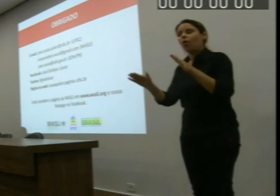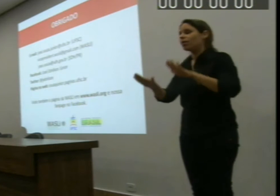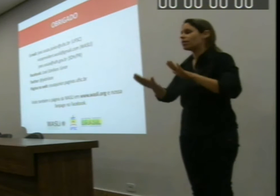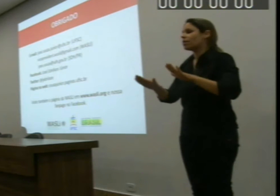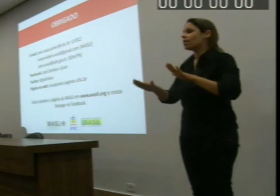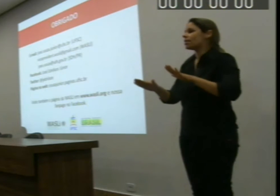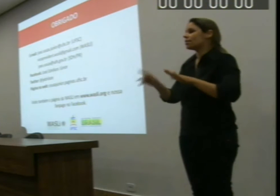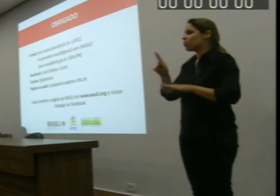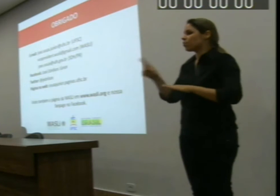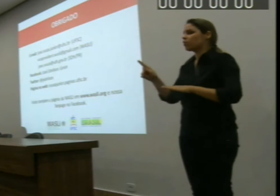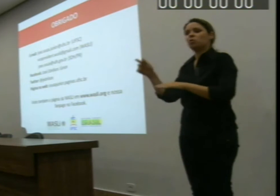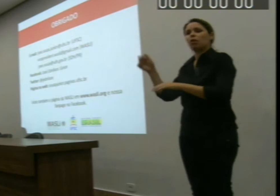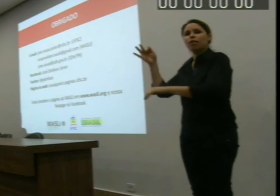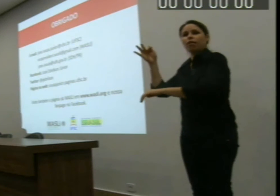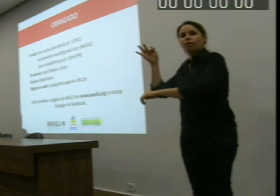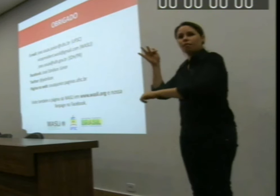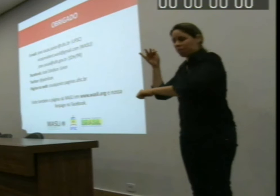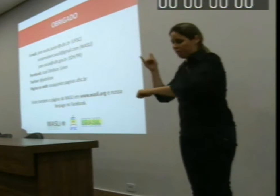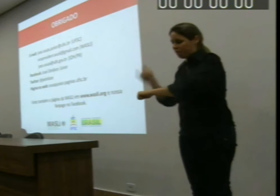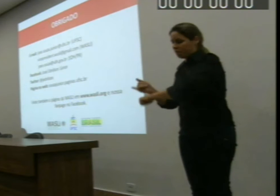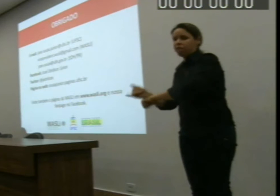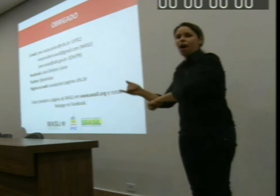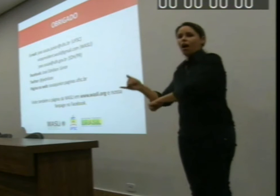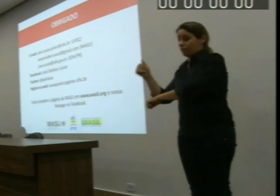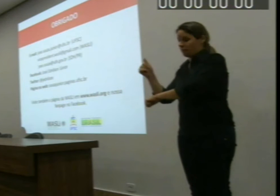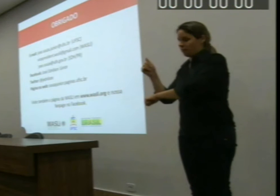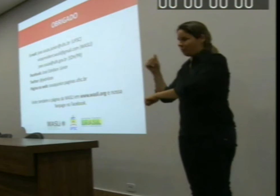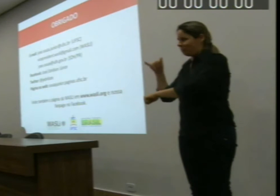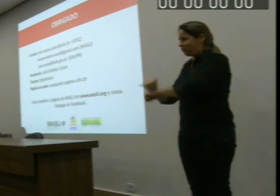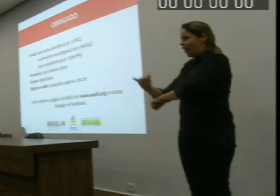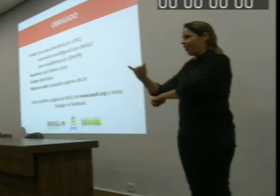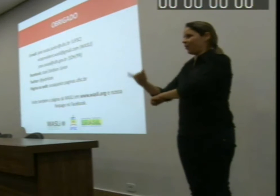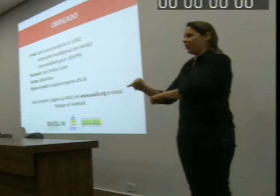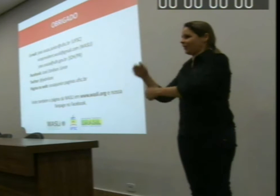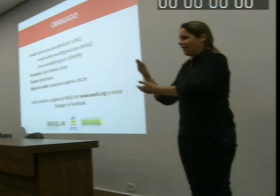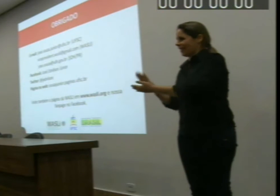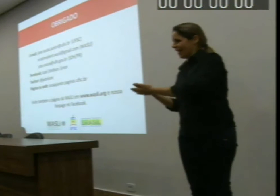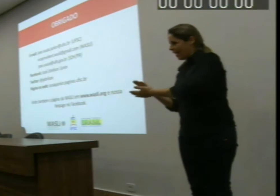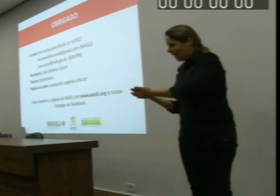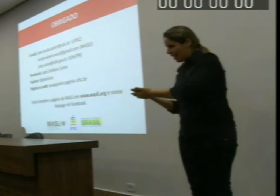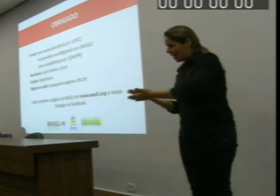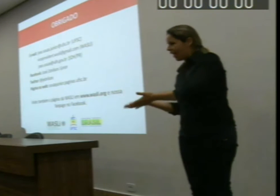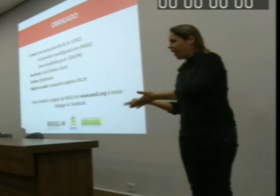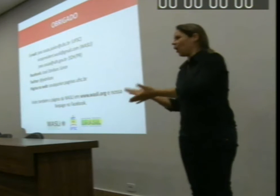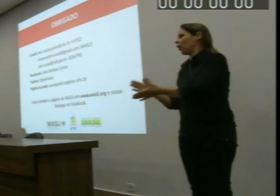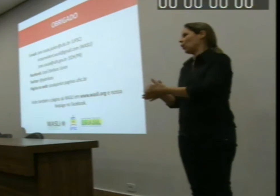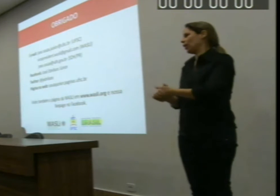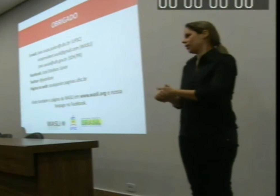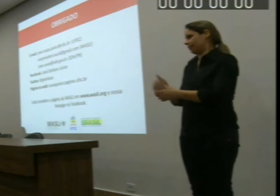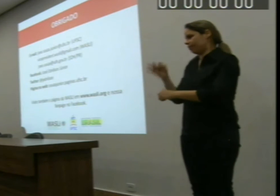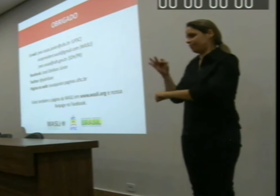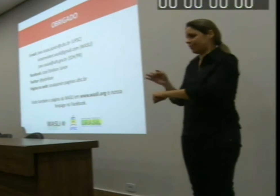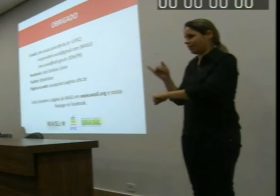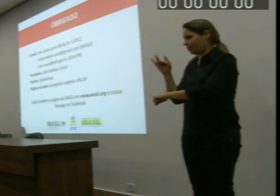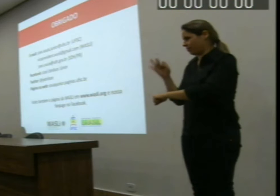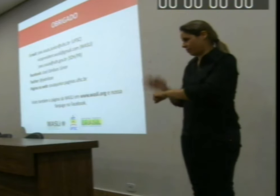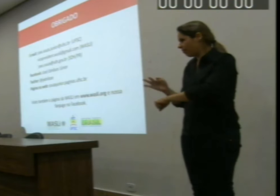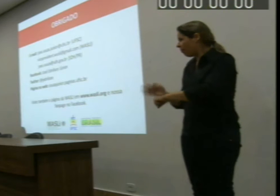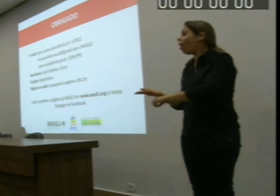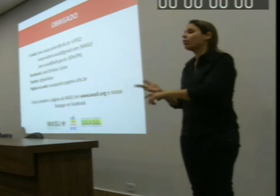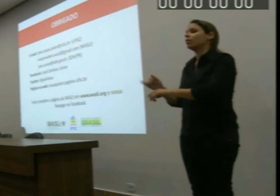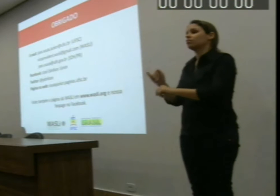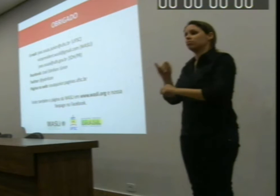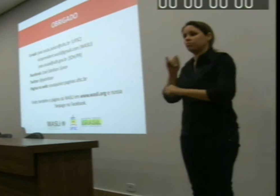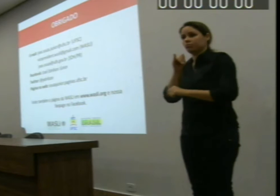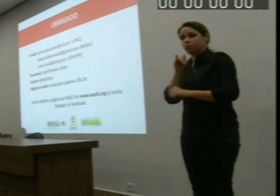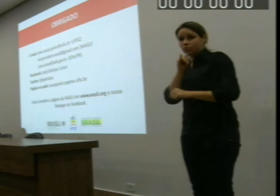social sobre o professor a gente tem que saber também se o diretor tá investindo o dinheiro corretamente na escola acompanhar se a merenda tá de qualidade não